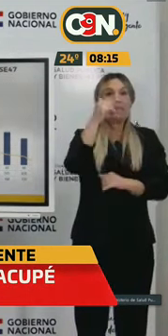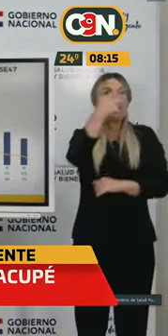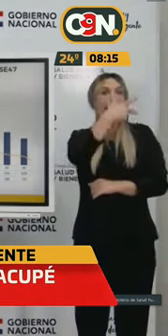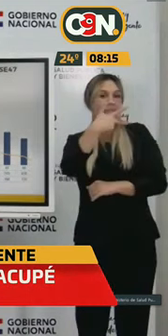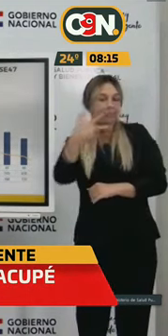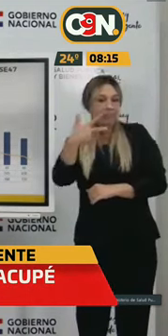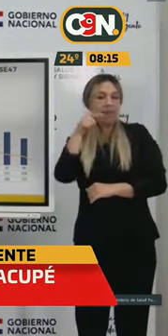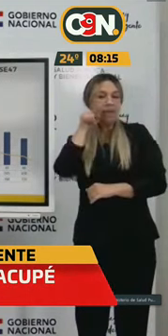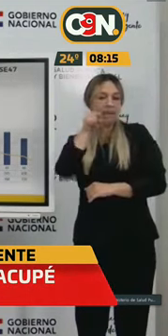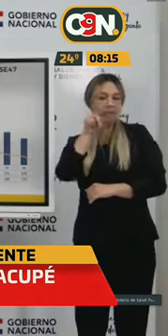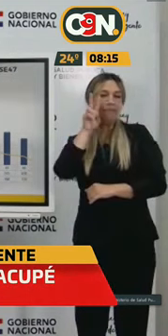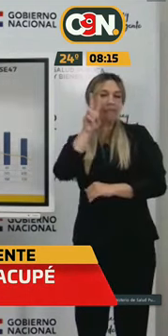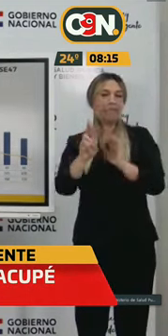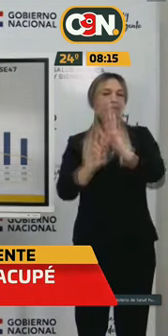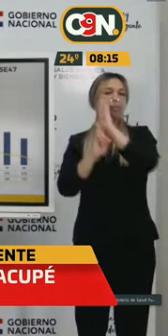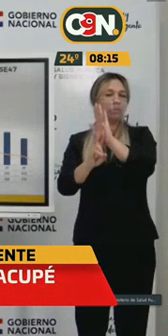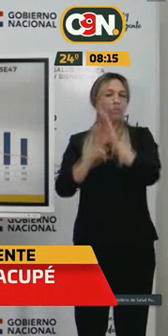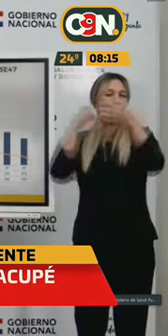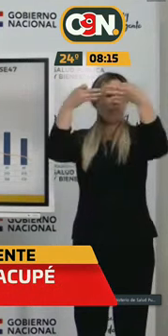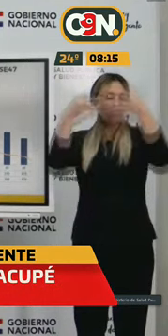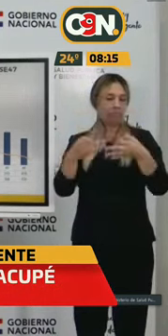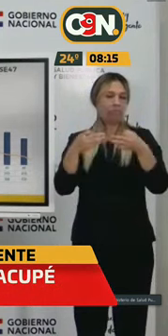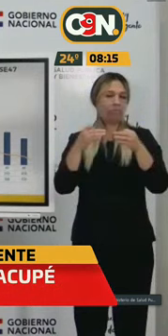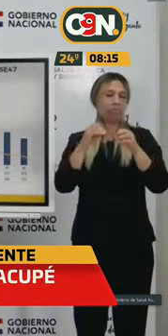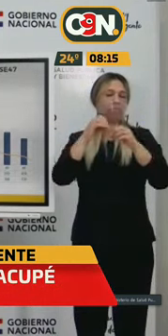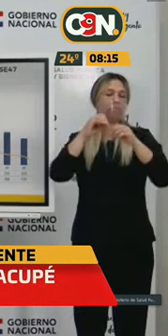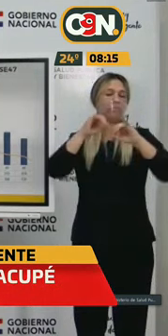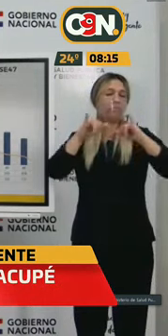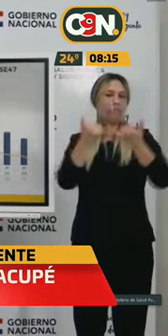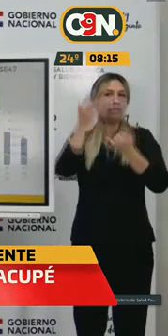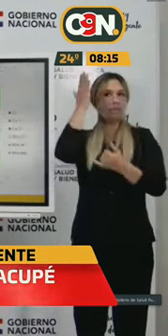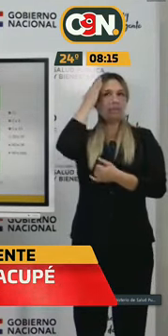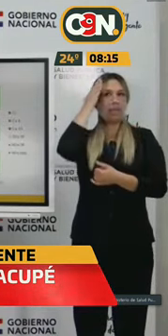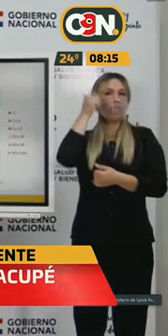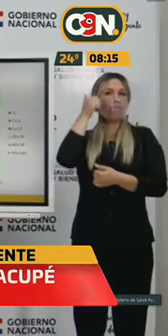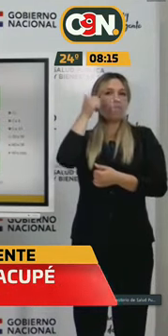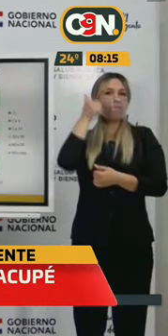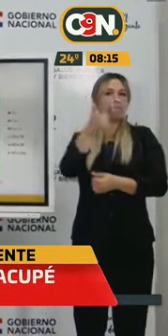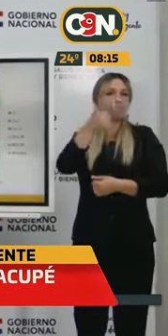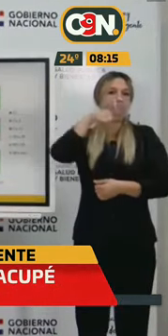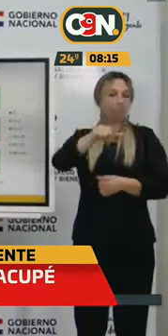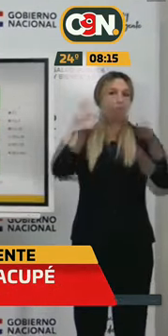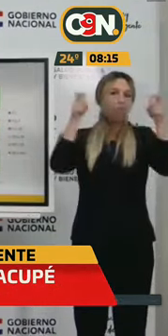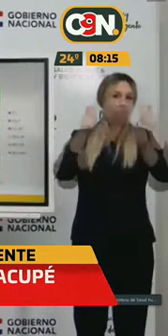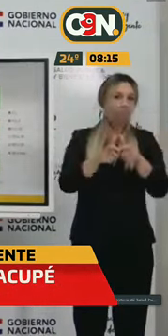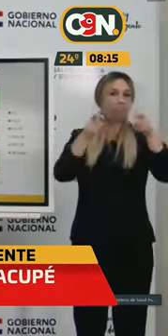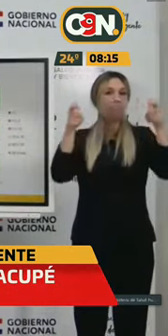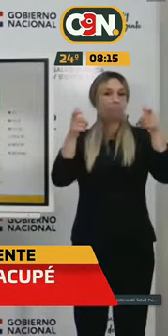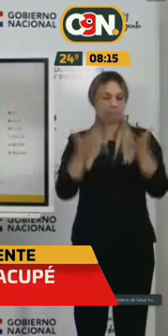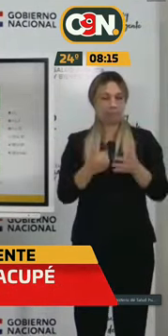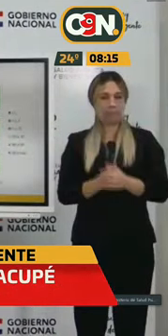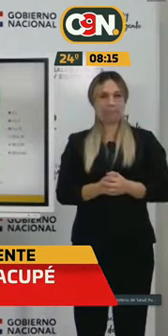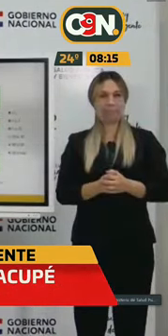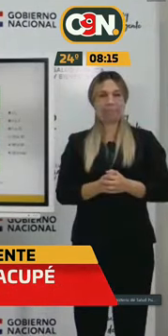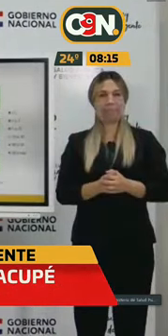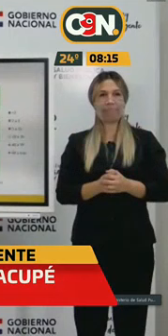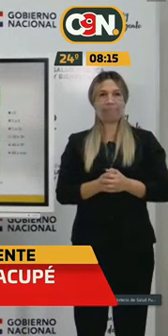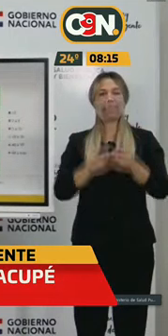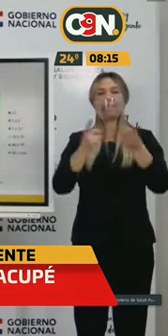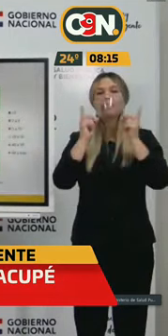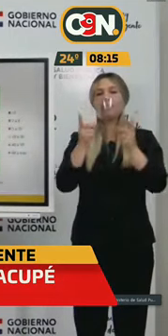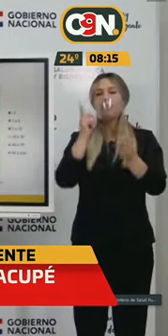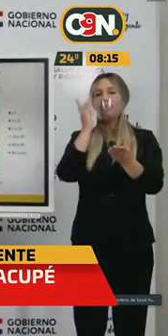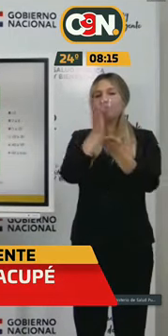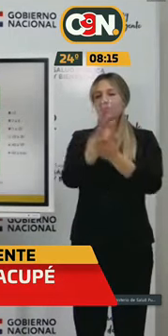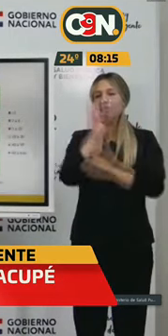tener una definición absoluta respecto a las tendencias. Aquí quisiera mostrarles un último